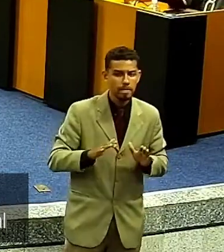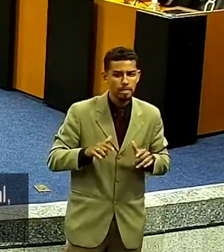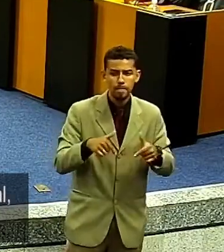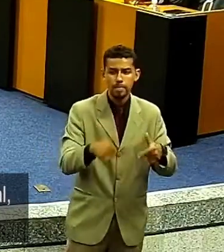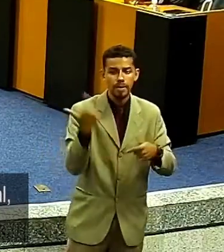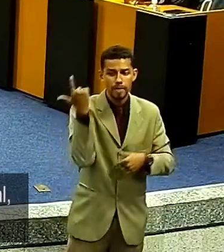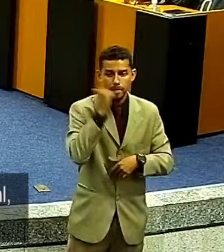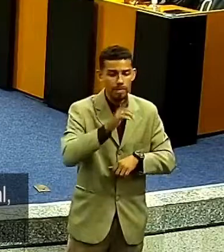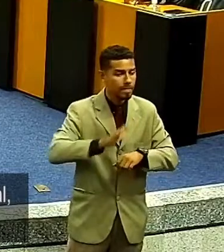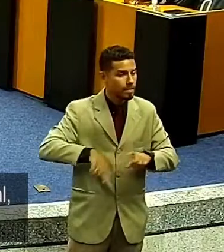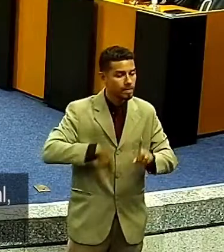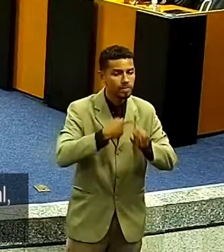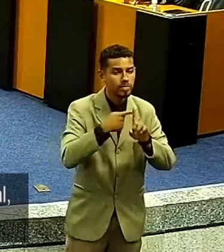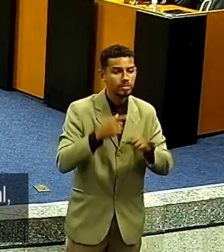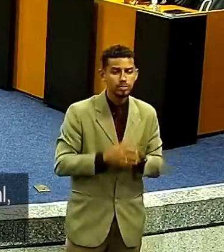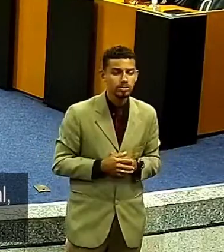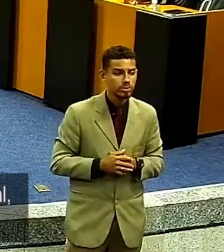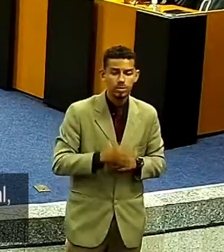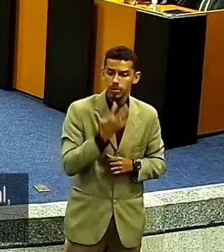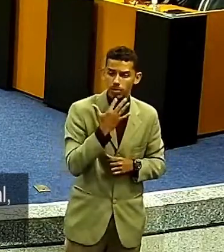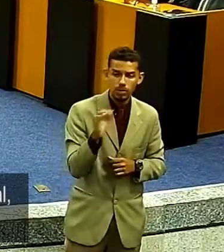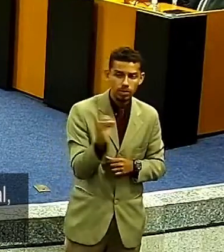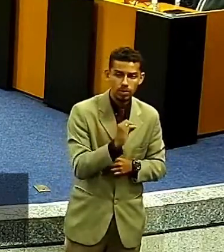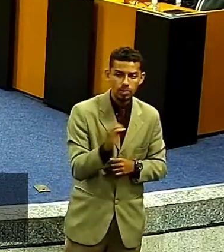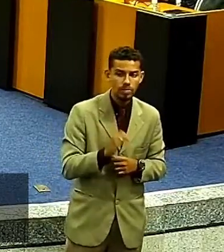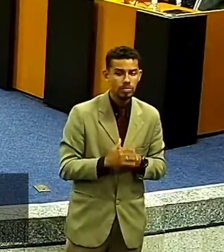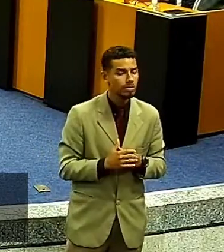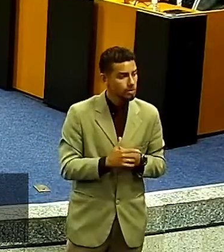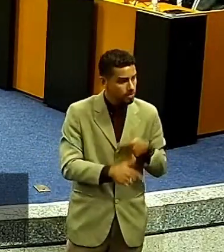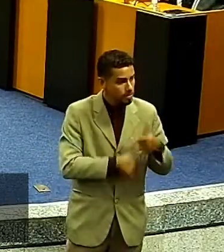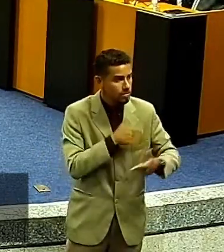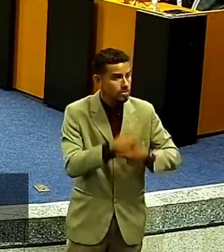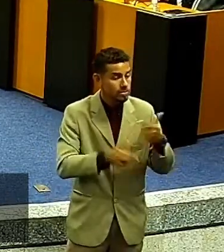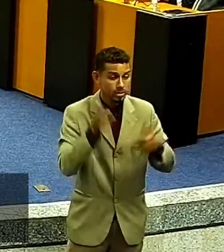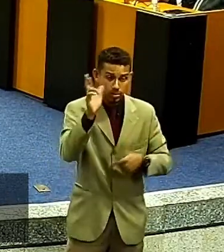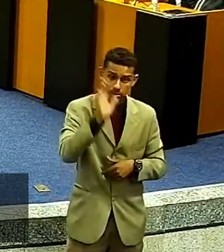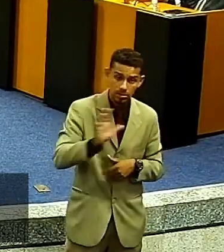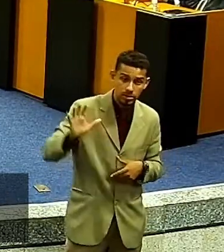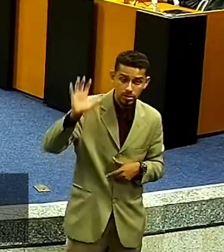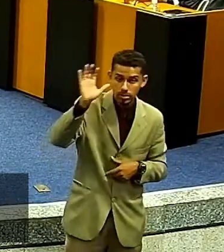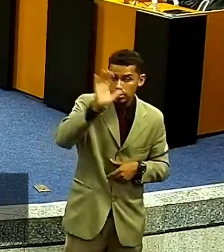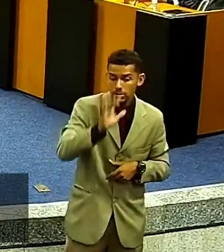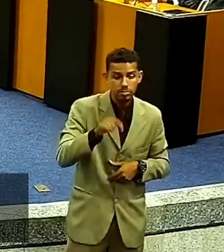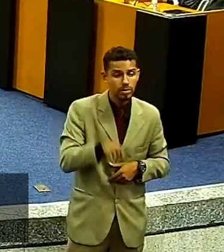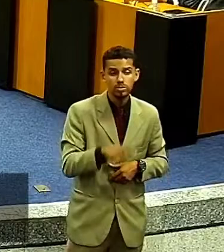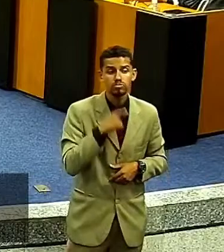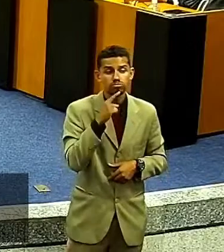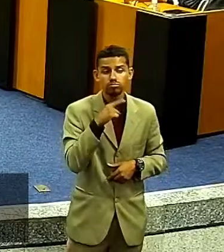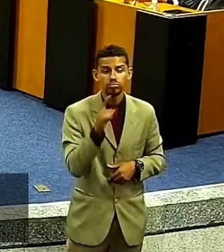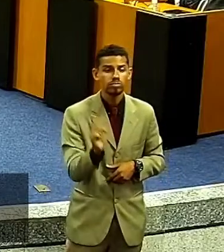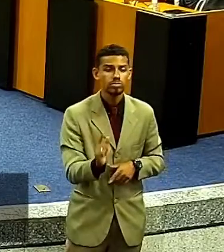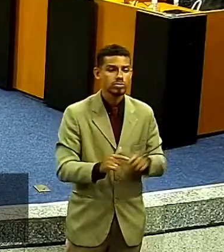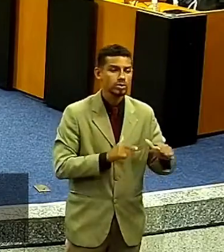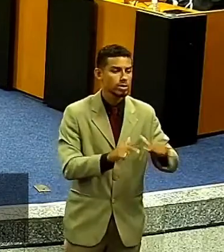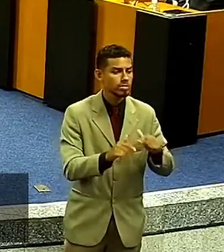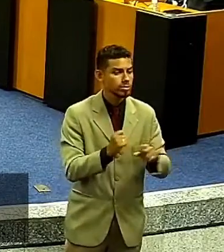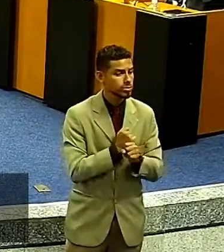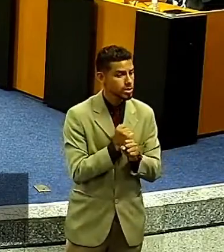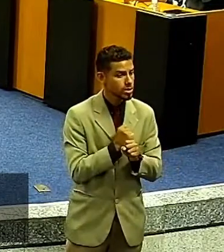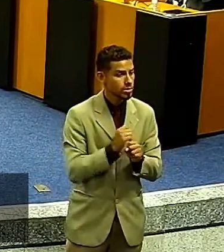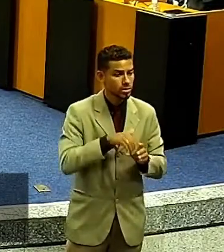mais para quem não conhece do funcionamento deste Regional aqui não se trabalha apenas em ano